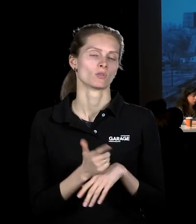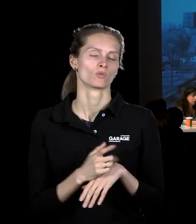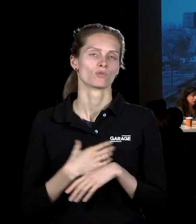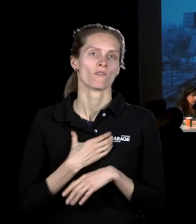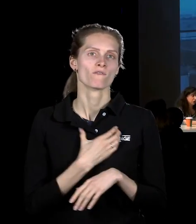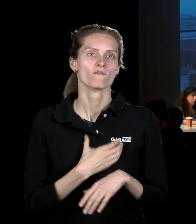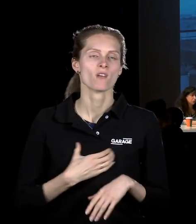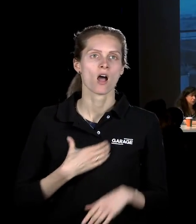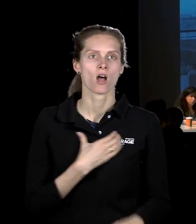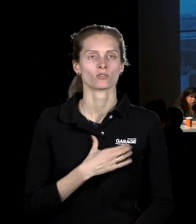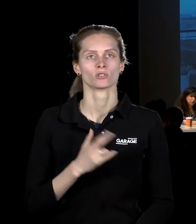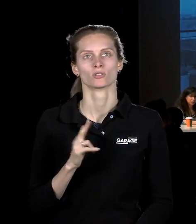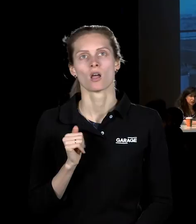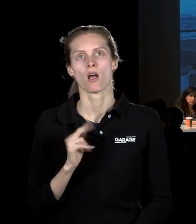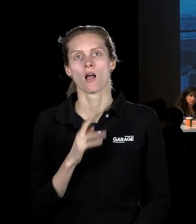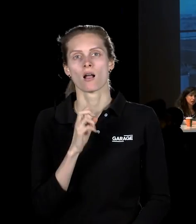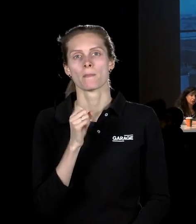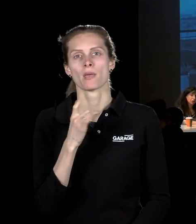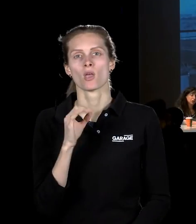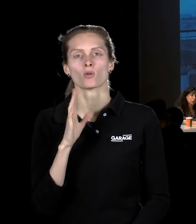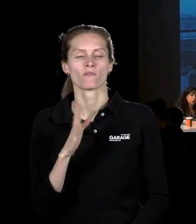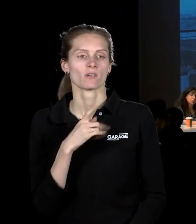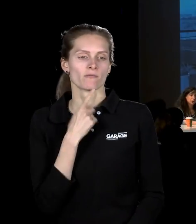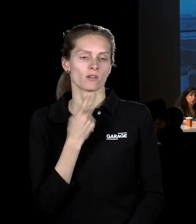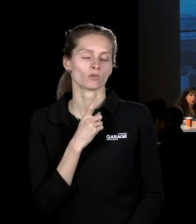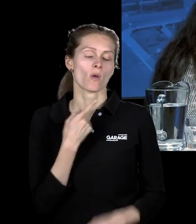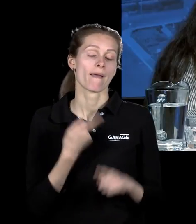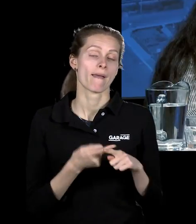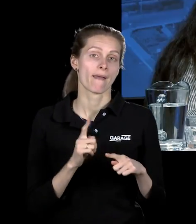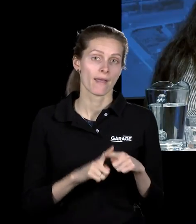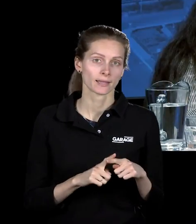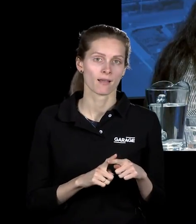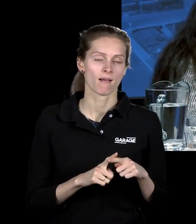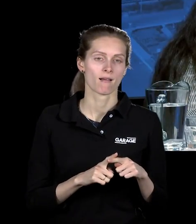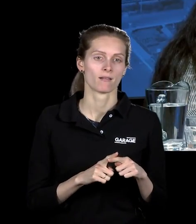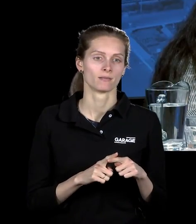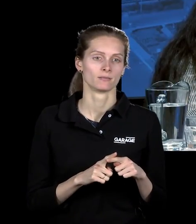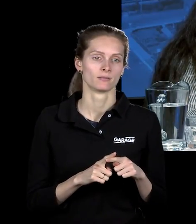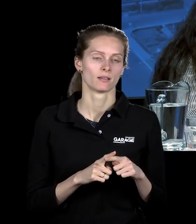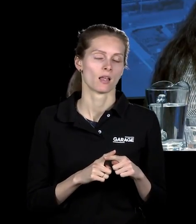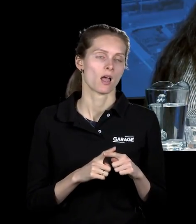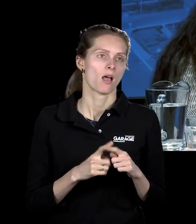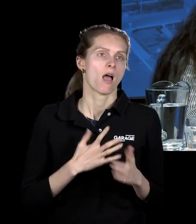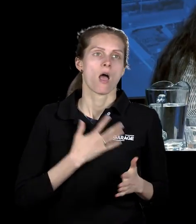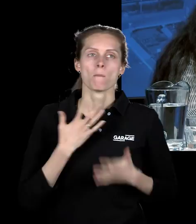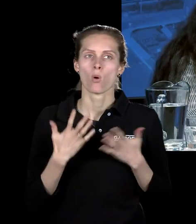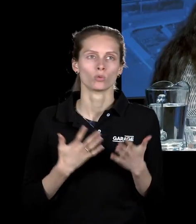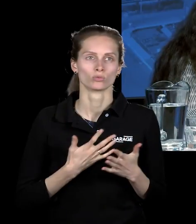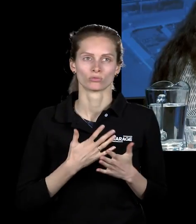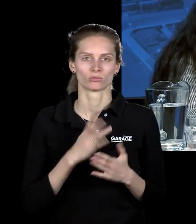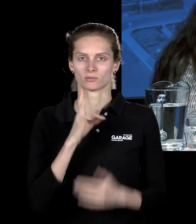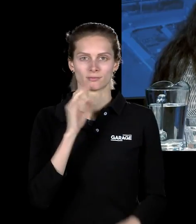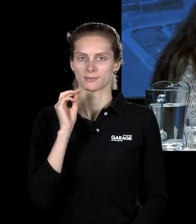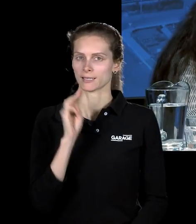то, на чем Бехера постоянно настаивали, что это абсолютная объективность, что это никаких эмоций, никаких,